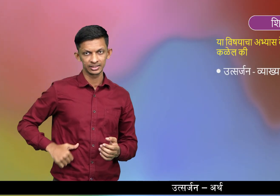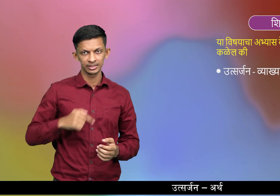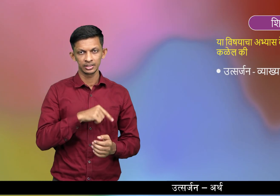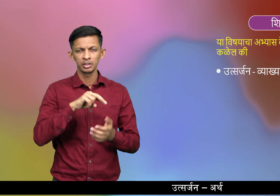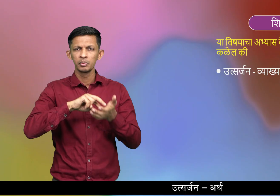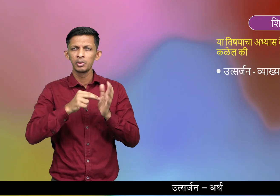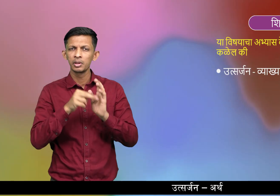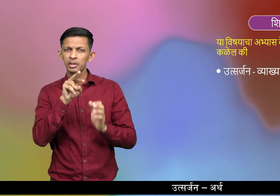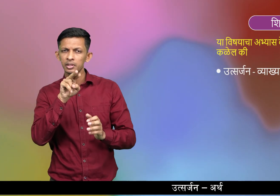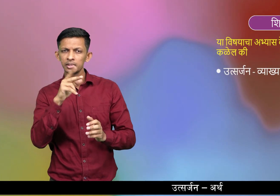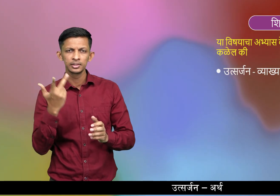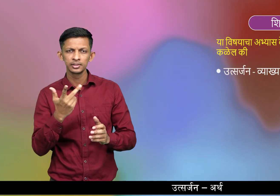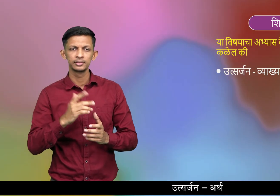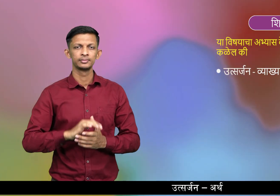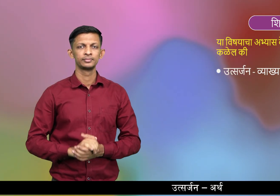उत्सर्जन अर्थ